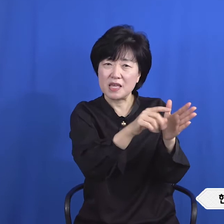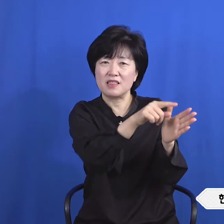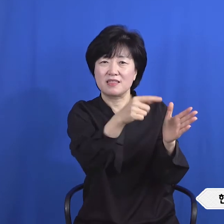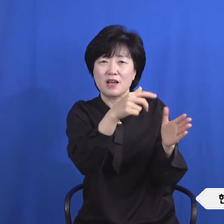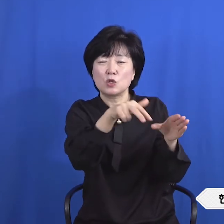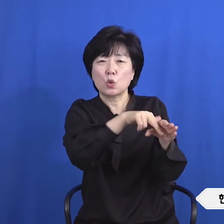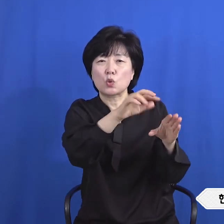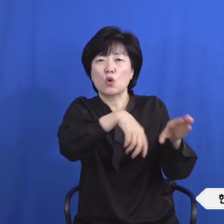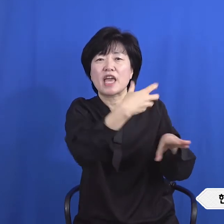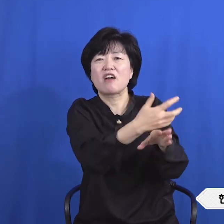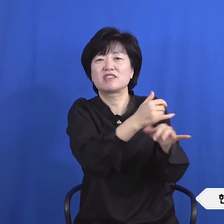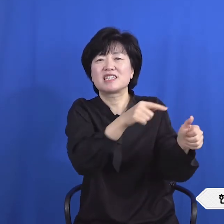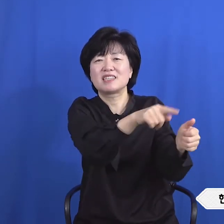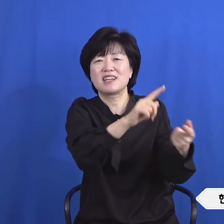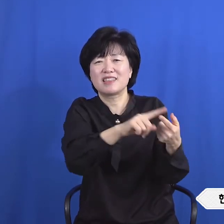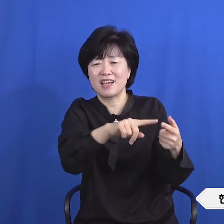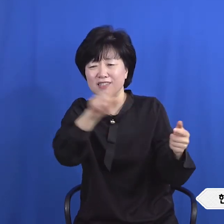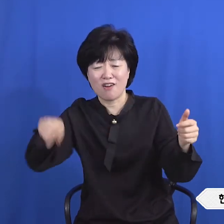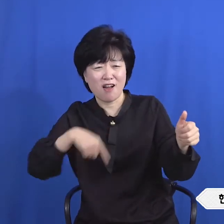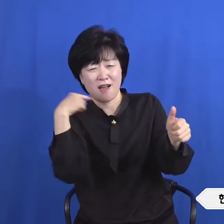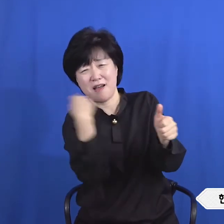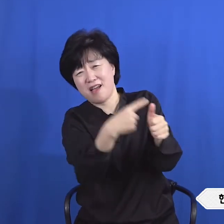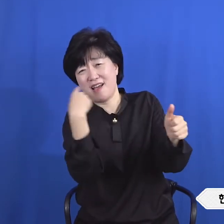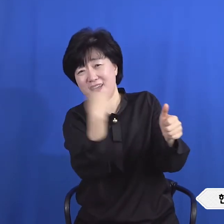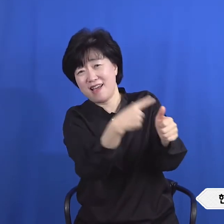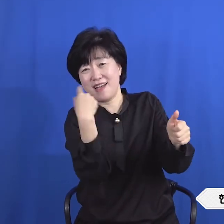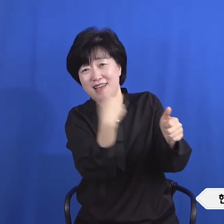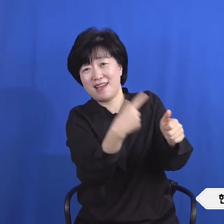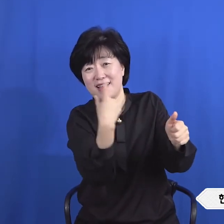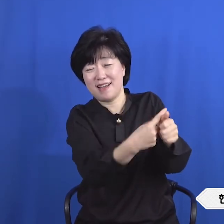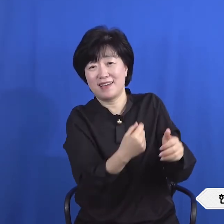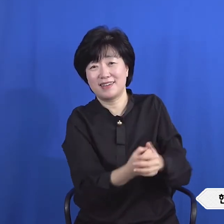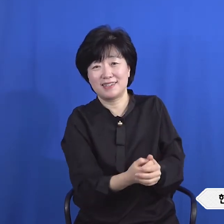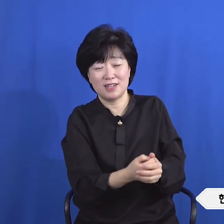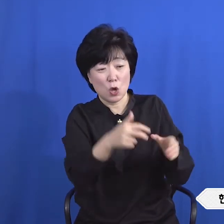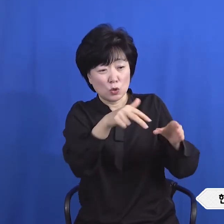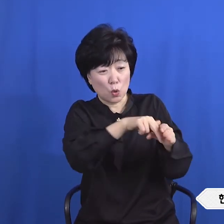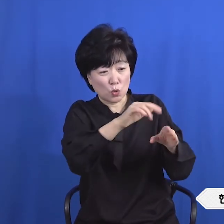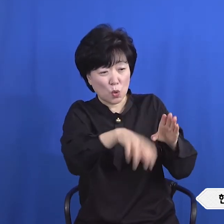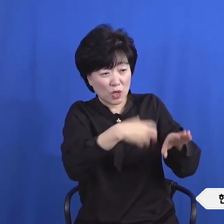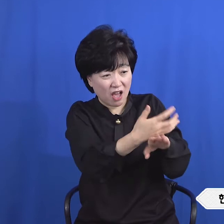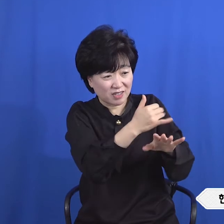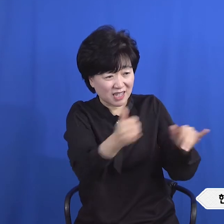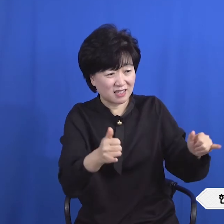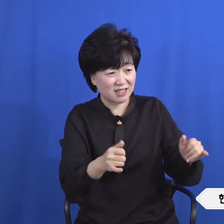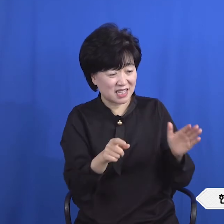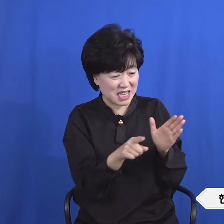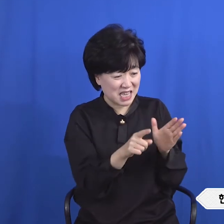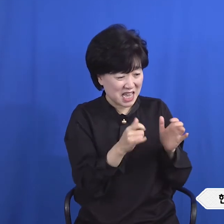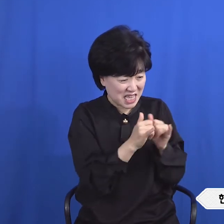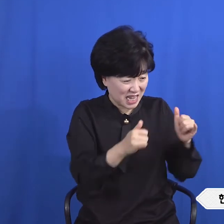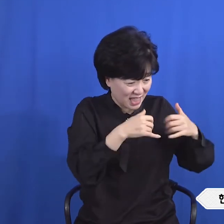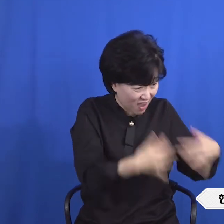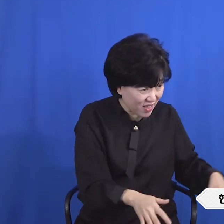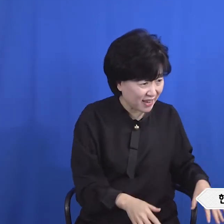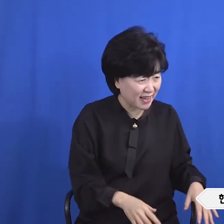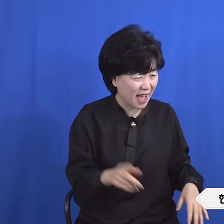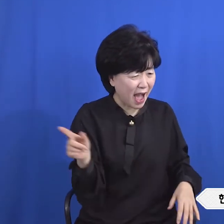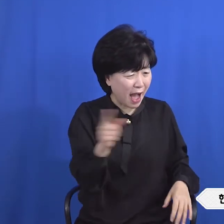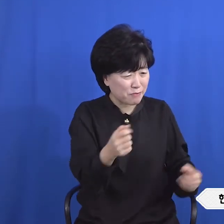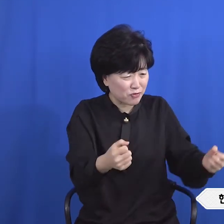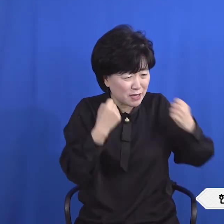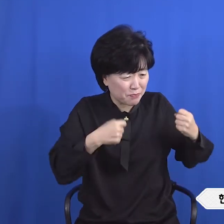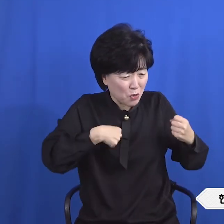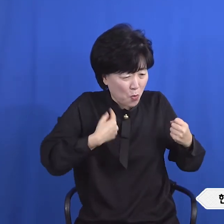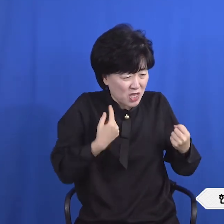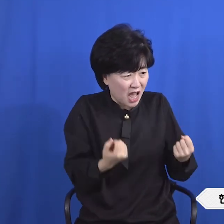종교개혁자들을 맹공을 했습니다. 종교개혁자들은 인간이 연약한 존재라고 하고 스스로 아무것도 할 수 없는